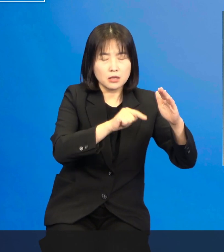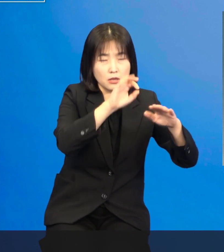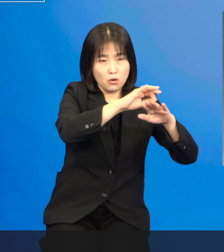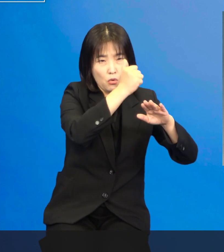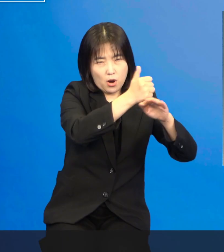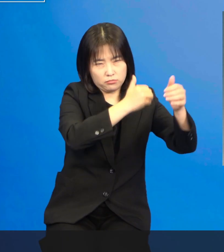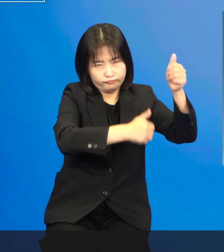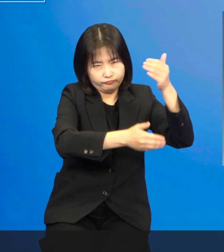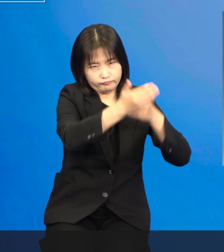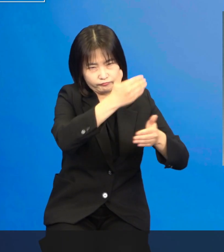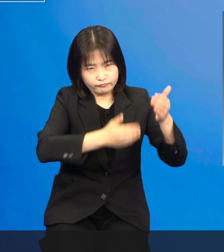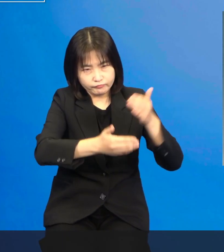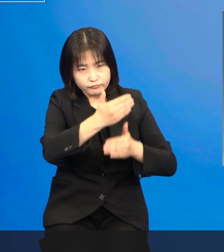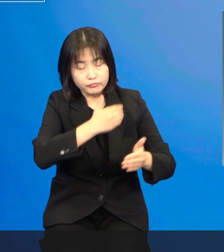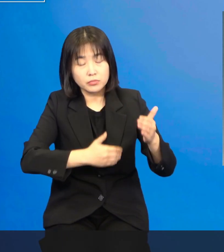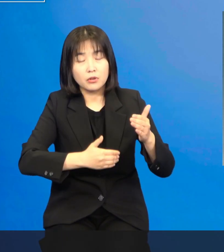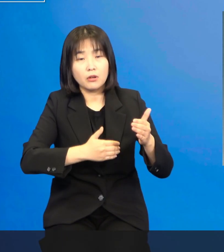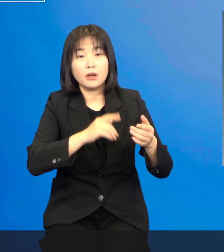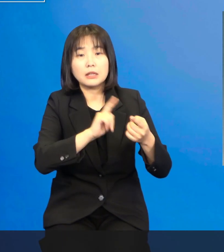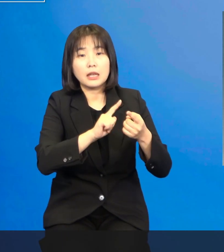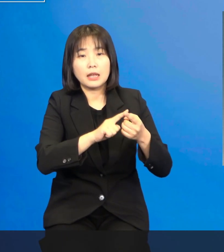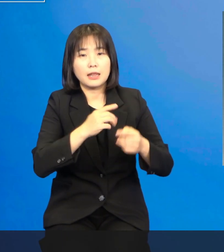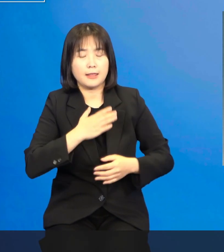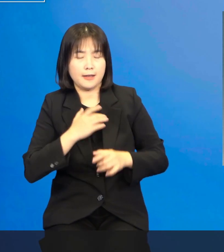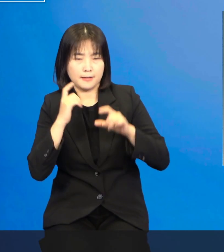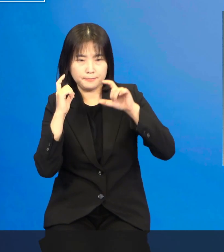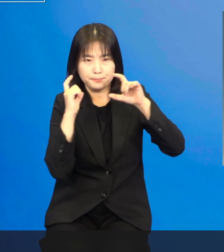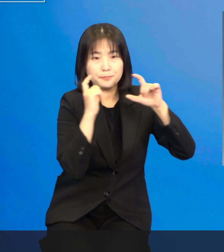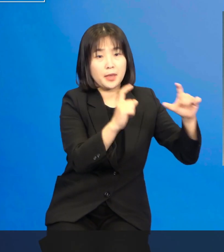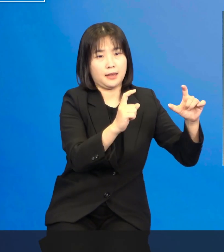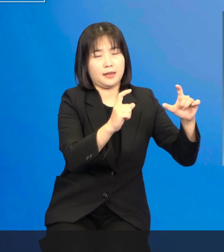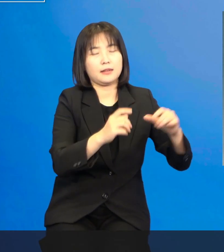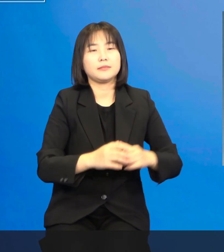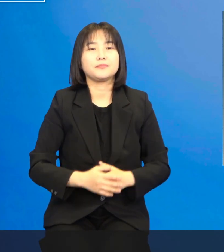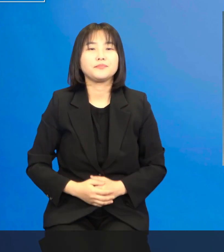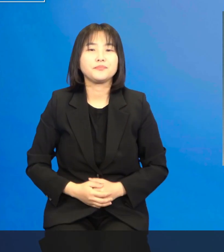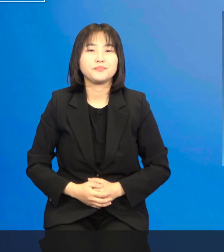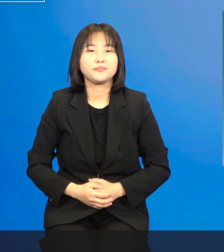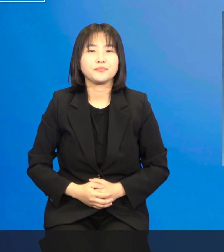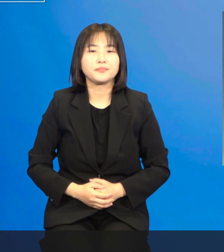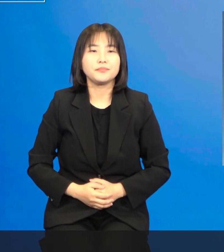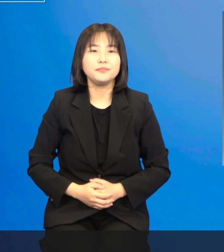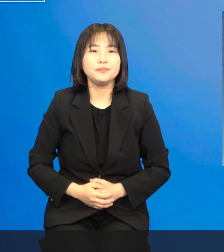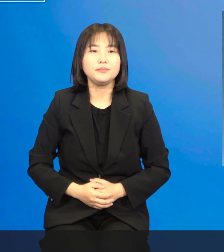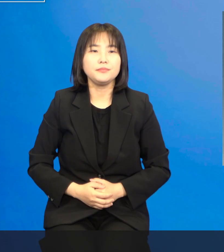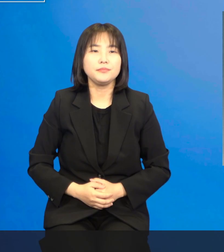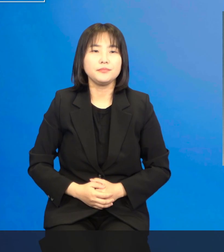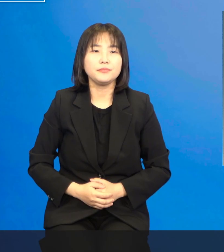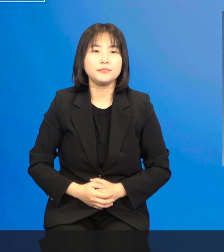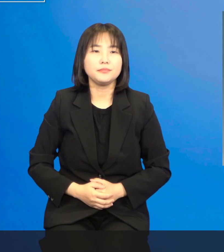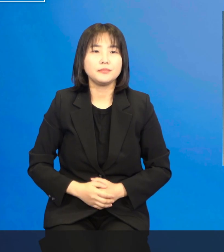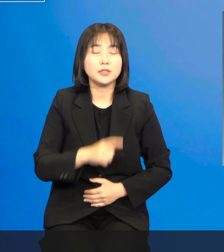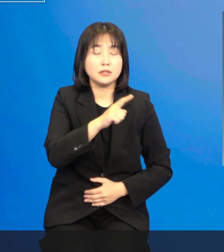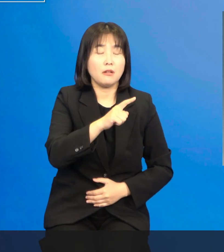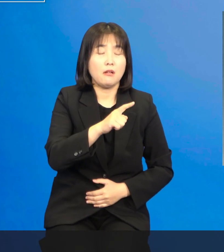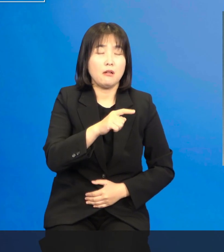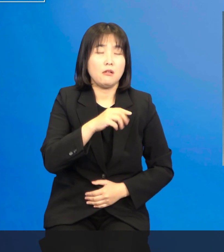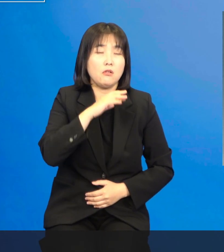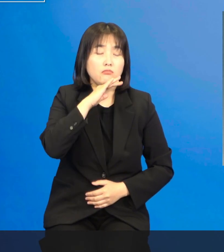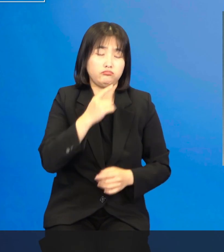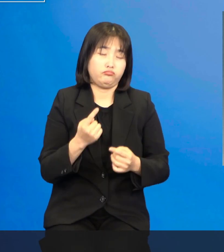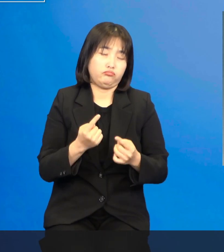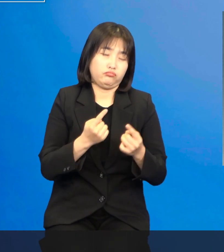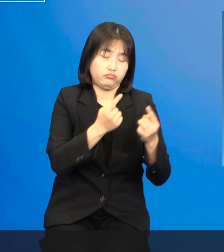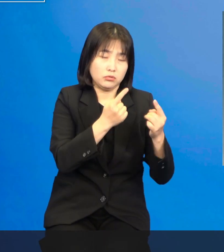너의 집안을 한 왕조로 만들겠다는 것을 이제 나 주가 너에게 선언한다. 너의